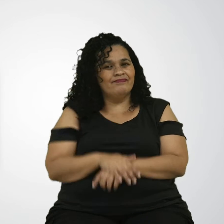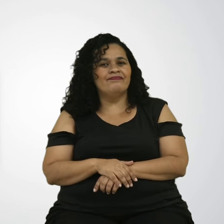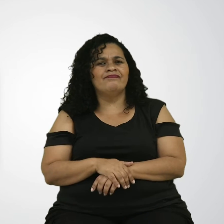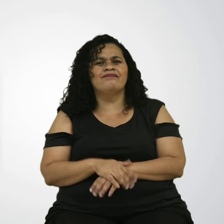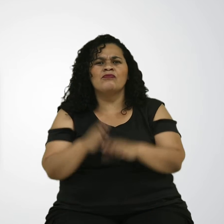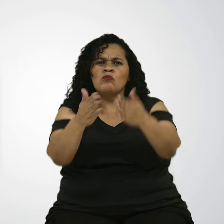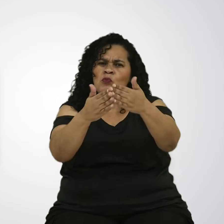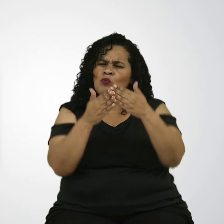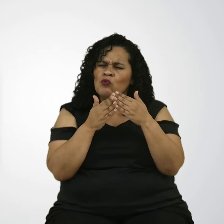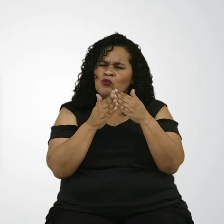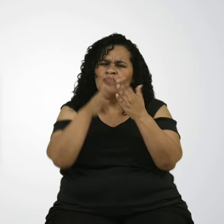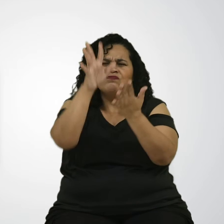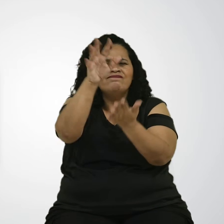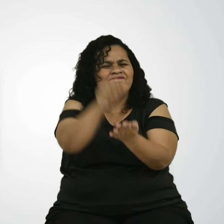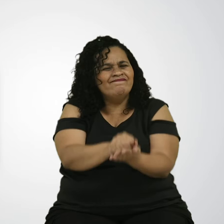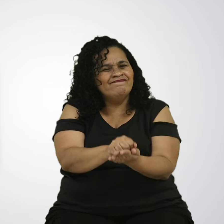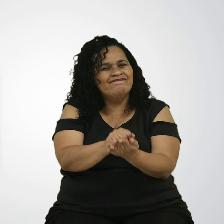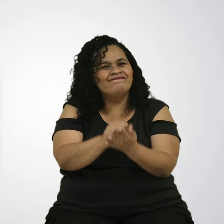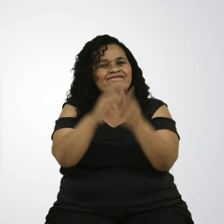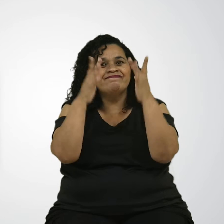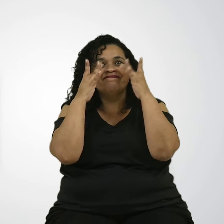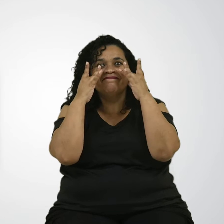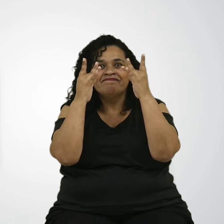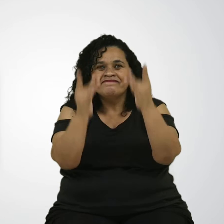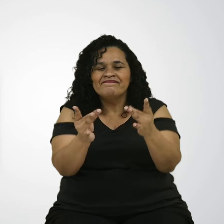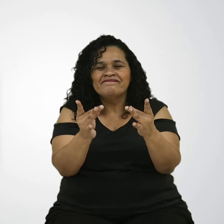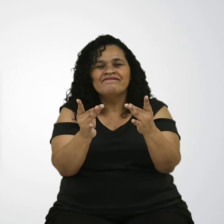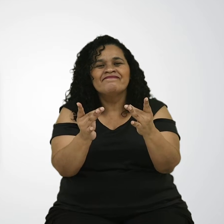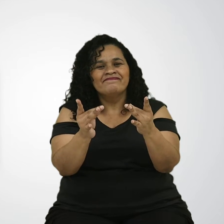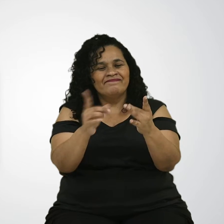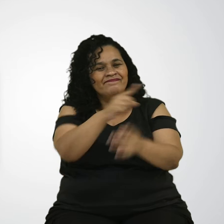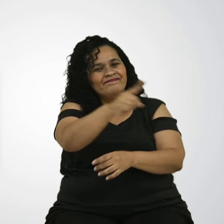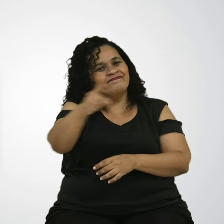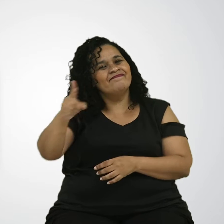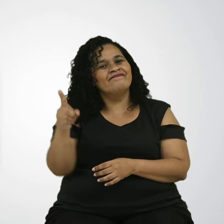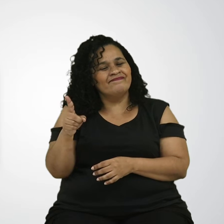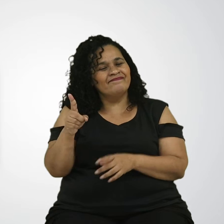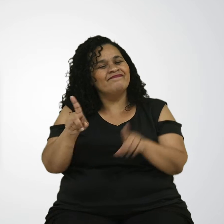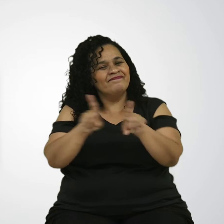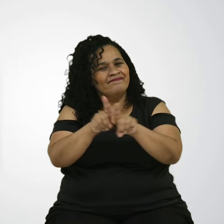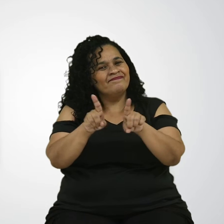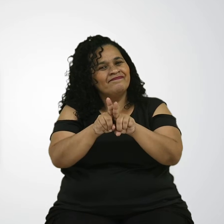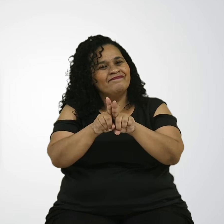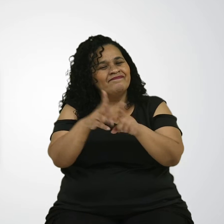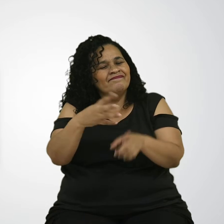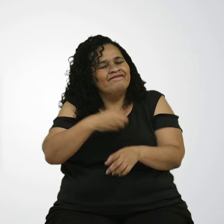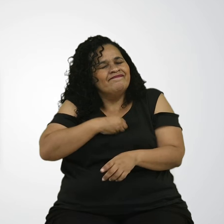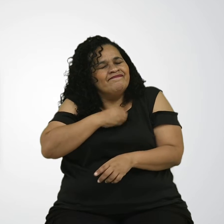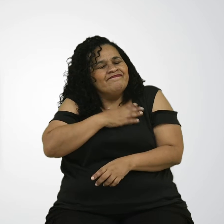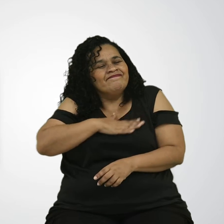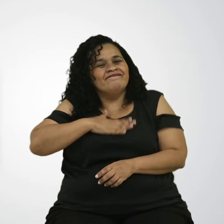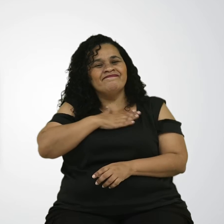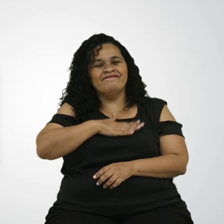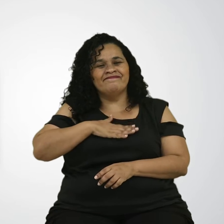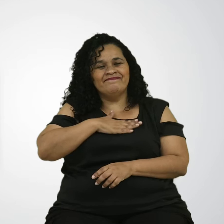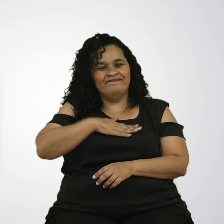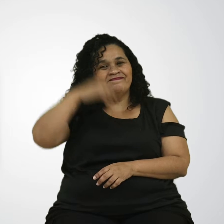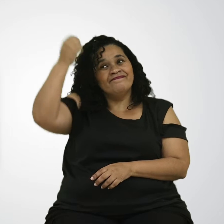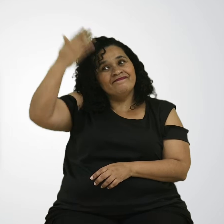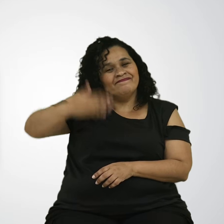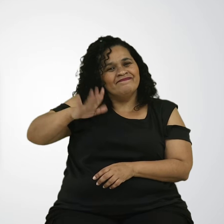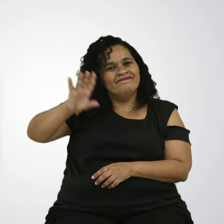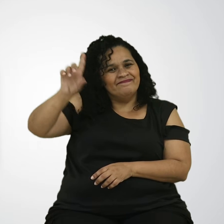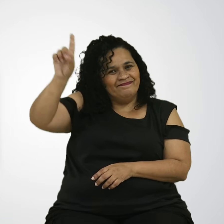tempo mesmo, tá? Fique alerta aí para que você possa também ser edificado nesse tempo de